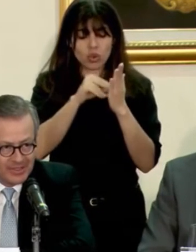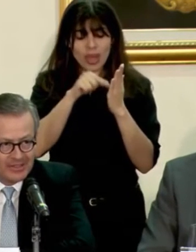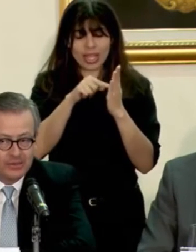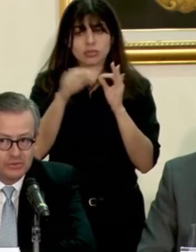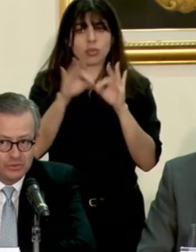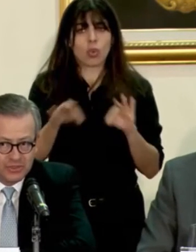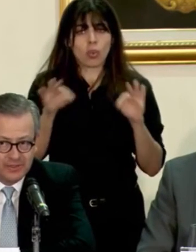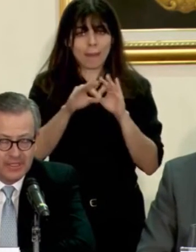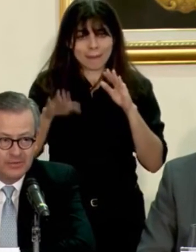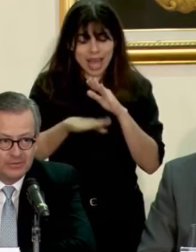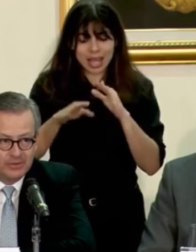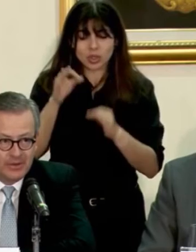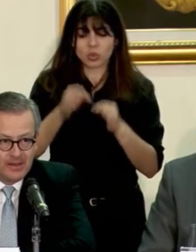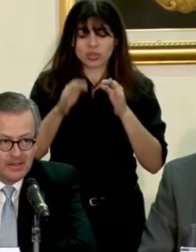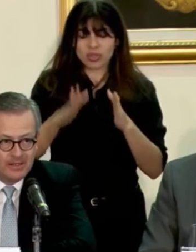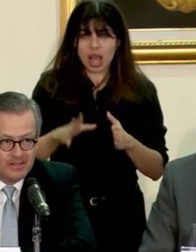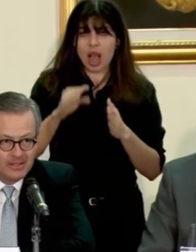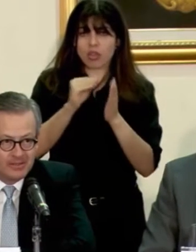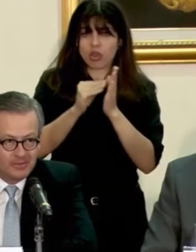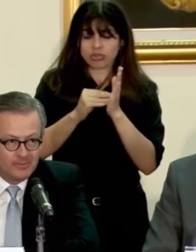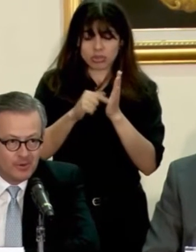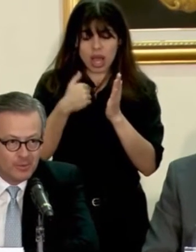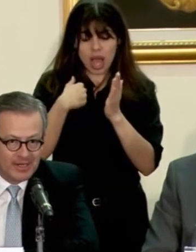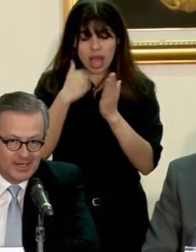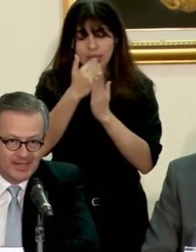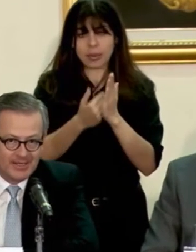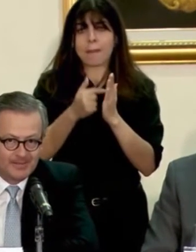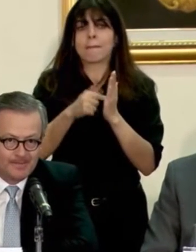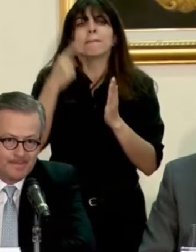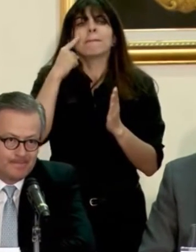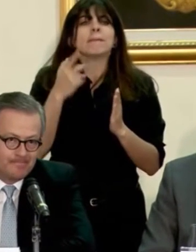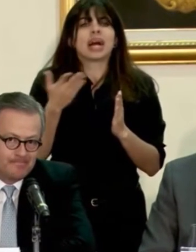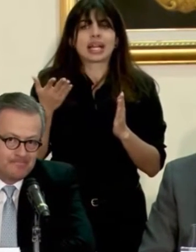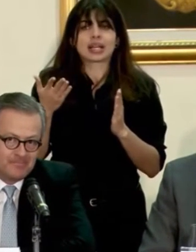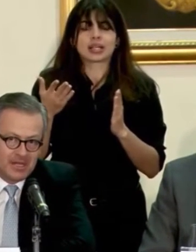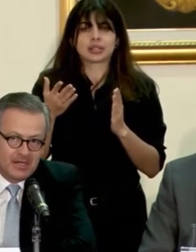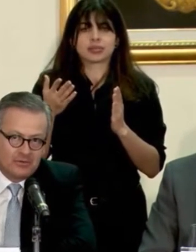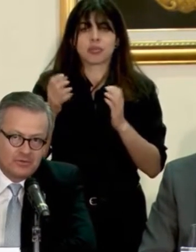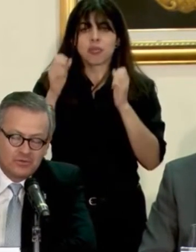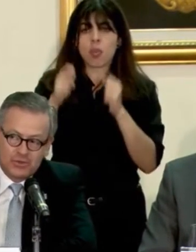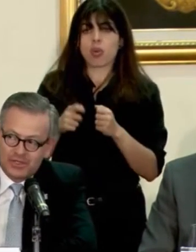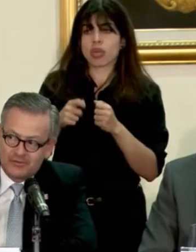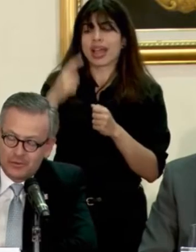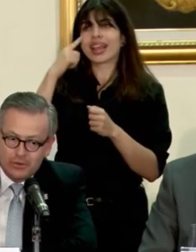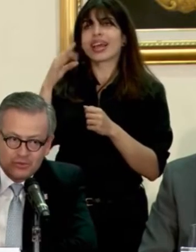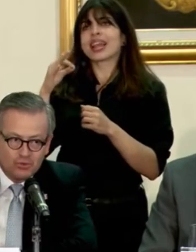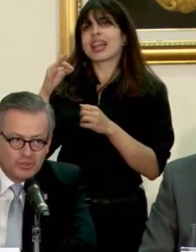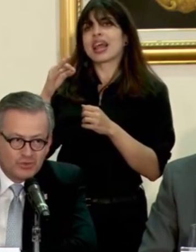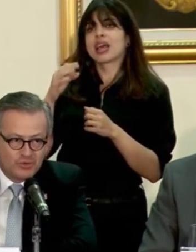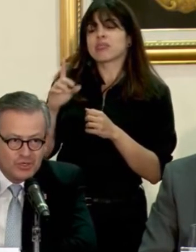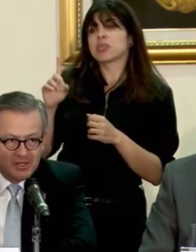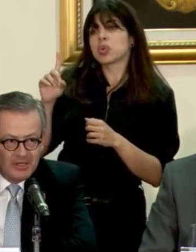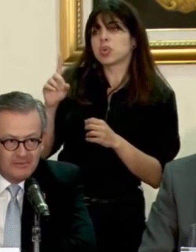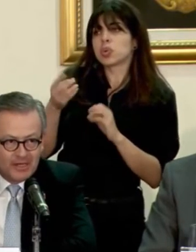fundamentado justificado como para llegar a la conclusión de que fue uno de sus